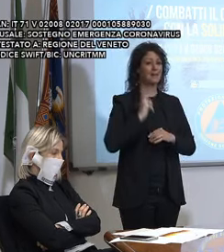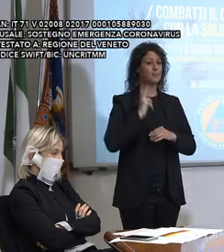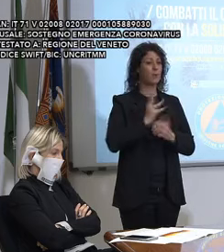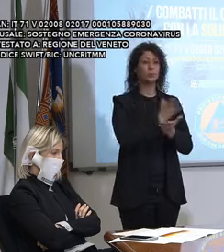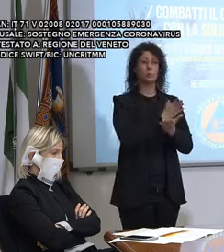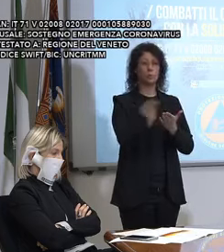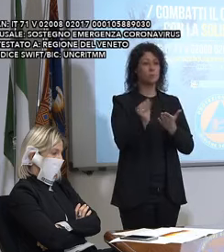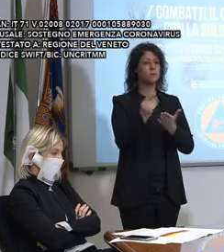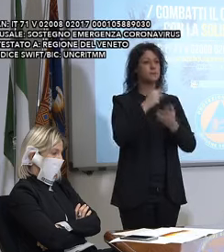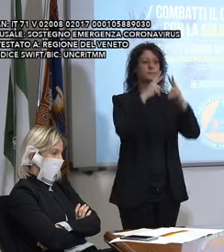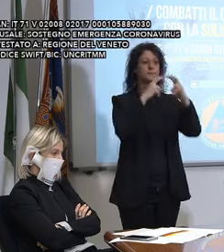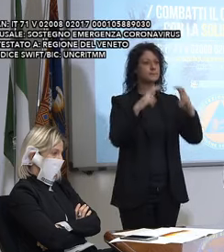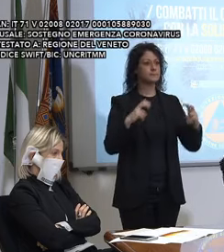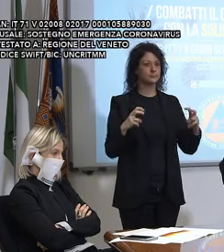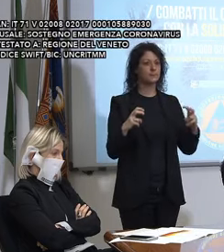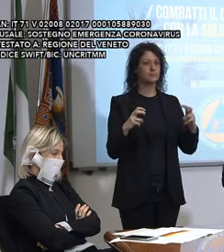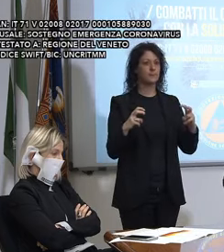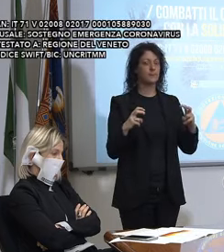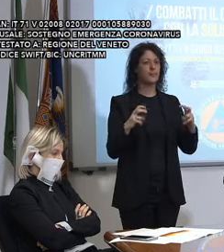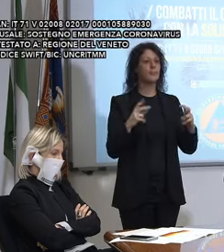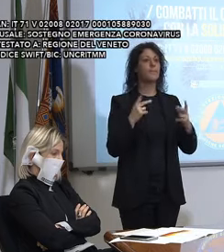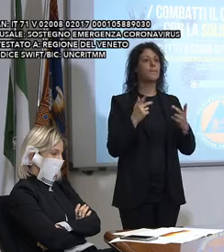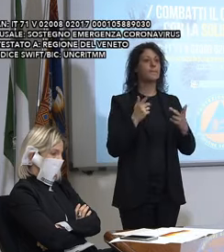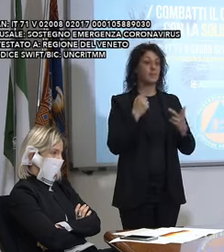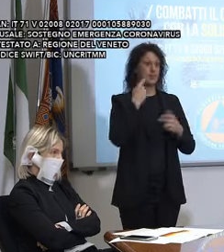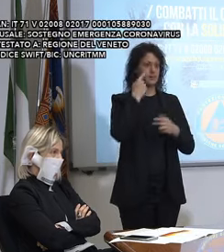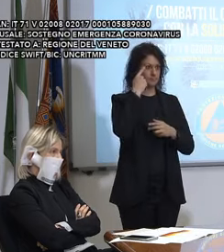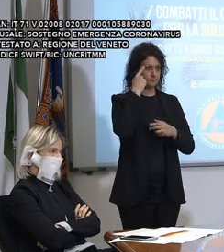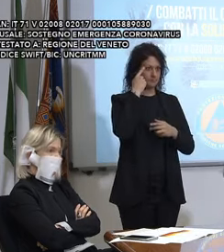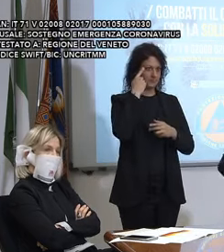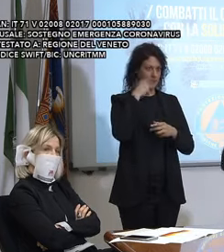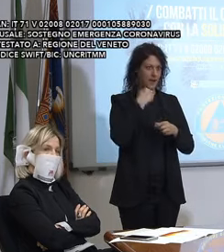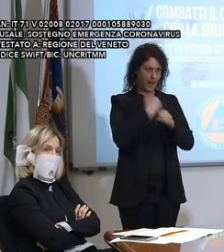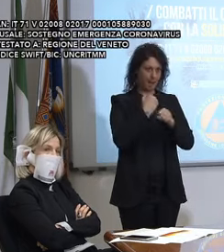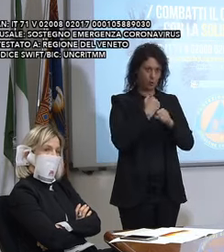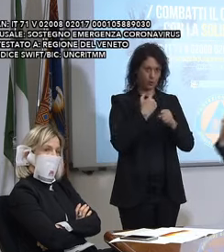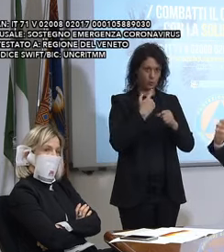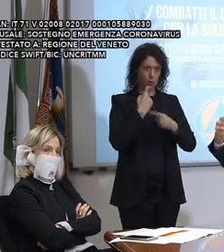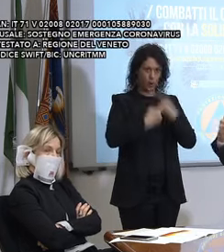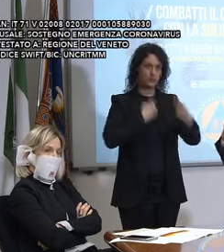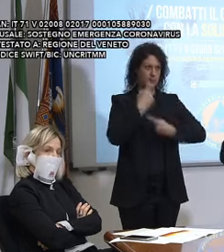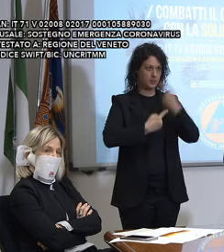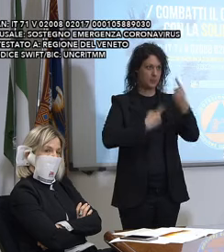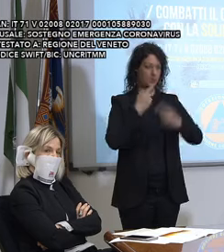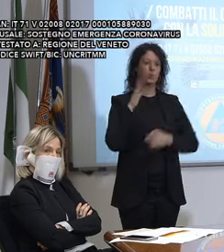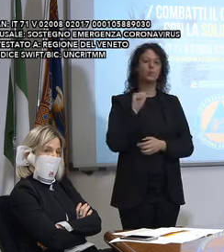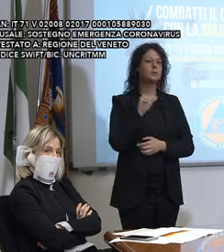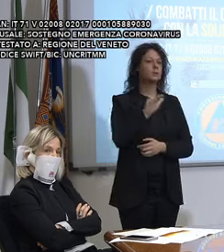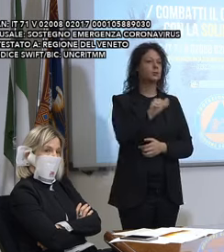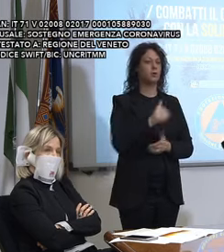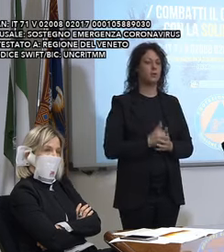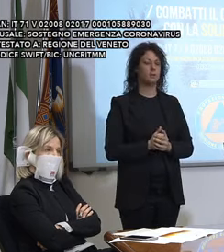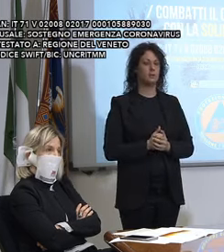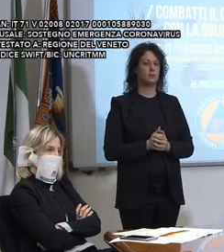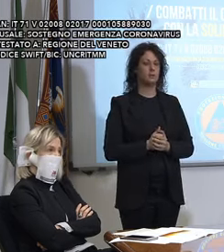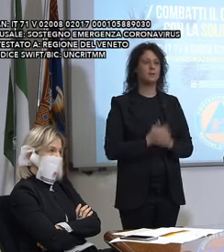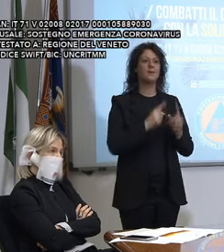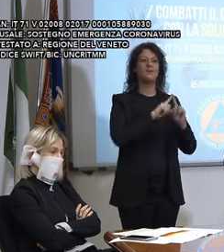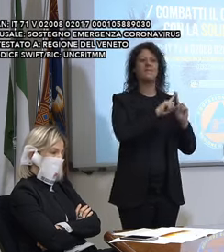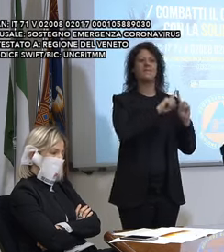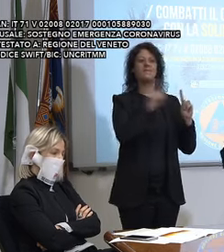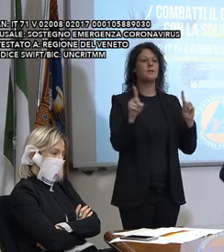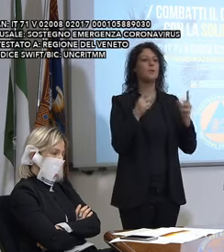la sanità, e capite che è in progress questo lavoro, non è che adesso fatto, no, si fa tutti i giorni, fino a che non abbiamo più